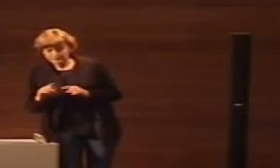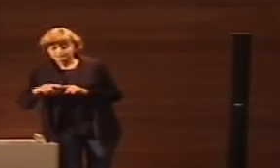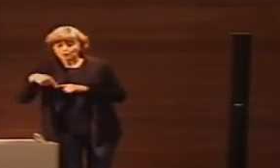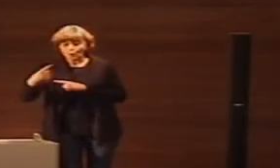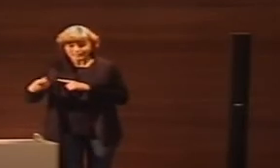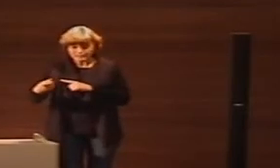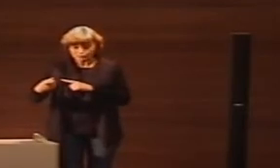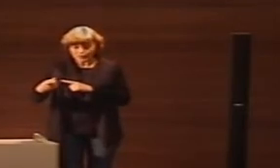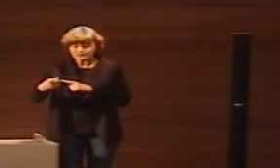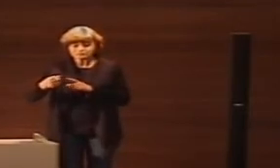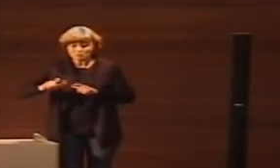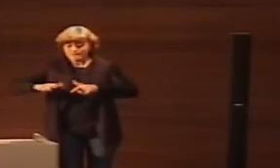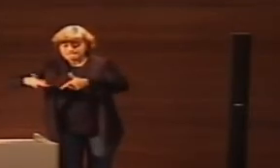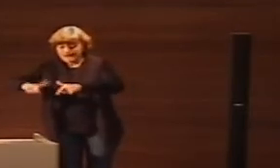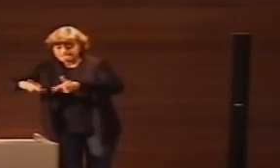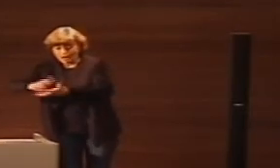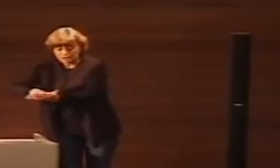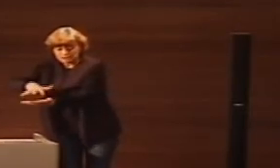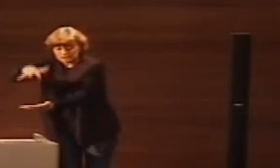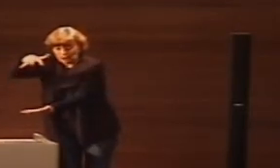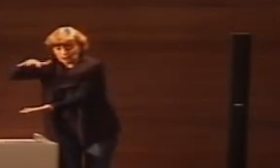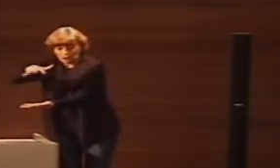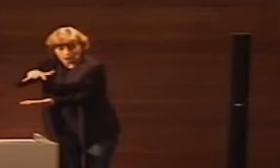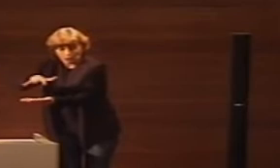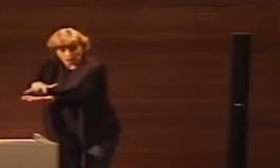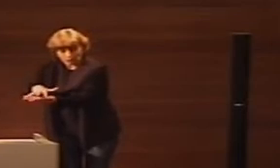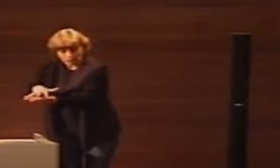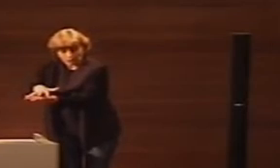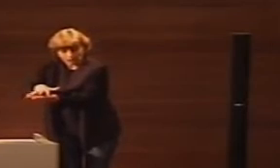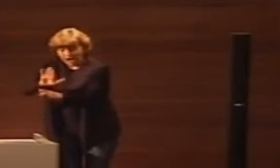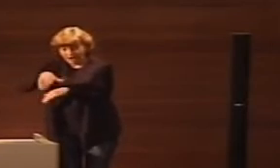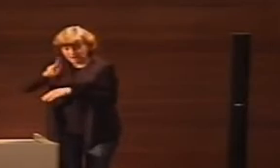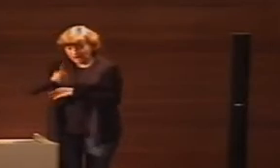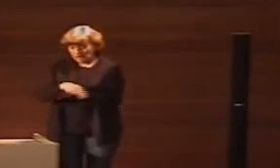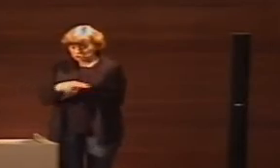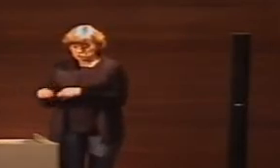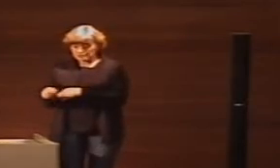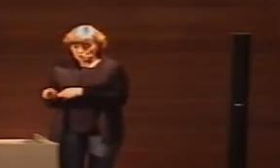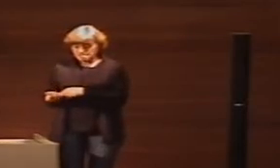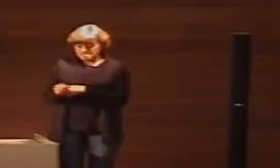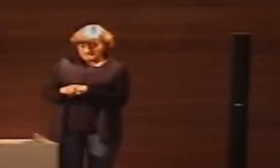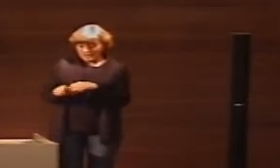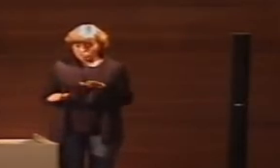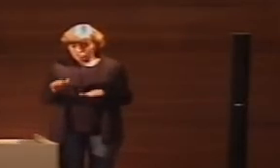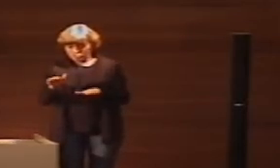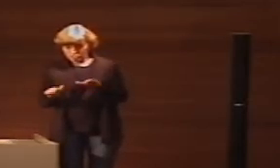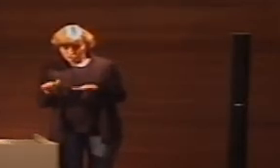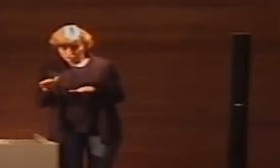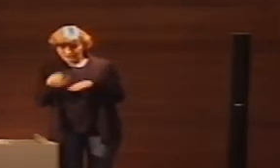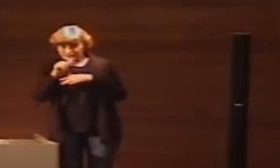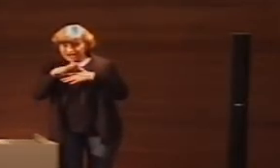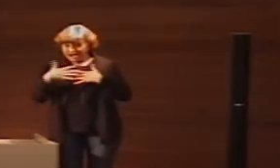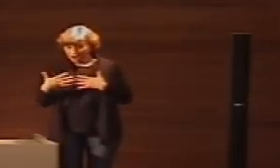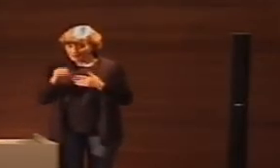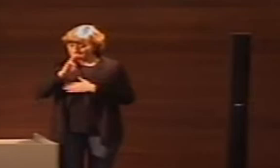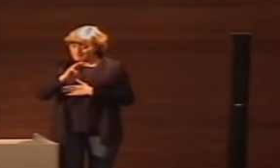cosa equilibraba la otra. Desde entonces, esto es para Cataluña, desde entonces en Cataluña ha aumentado mucho el canon de residuos y hoy definitivamente es más barato